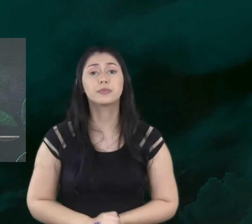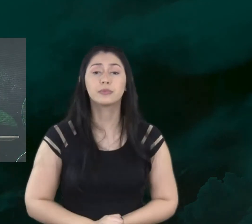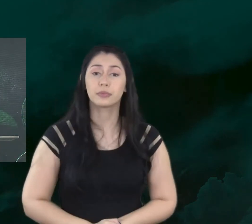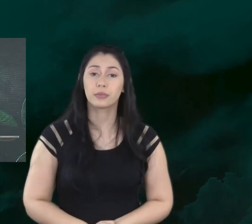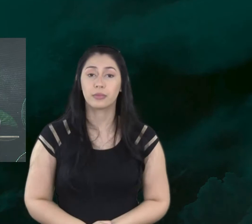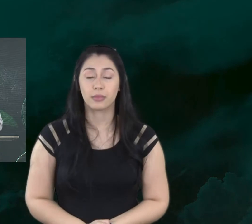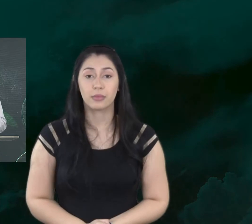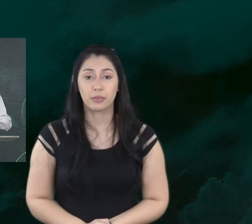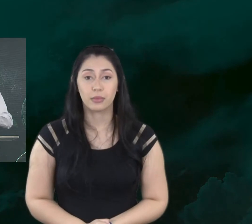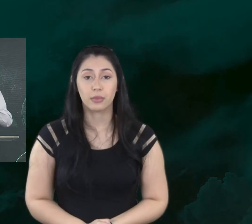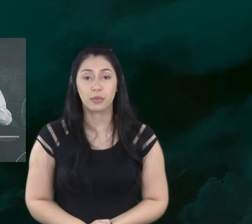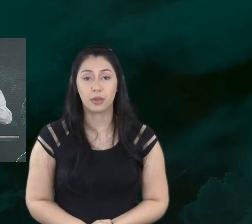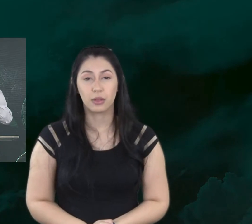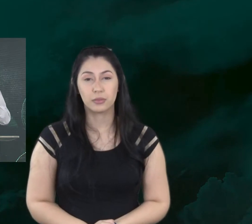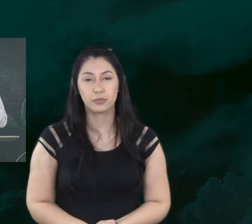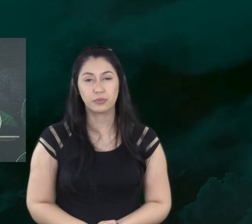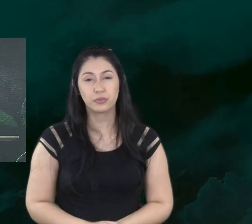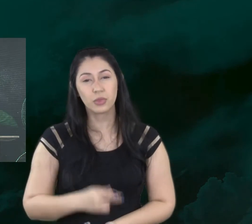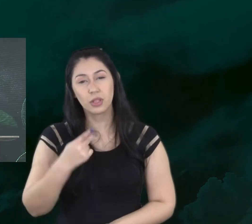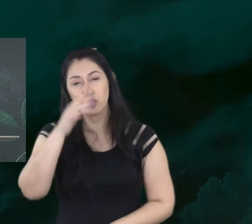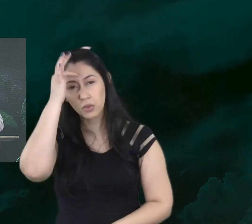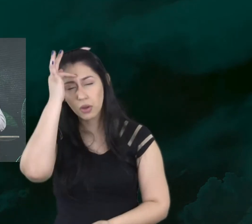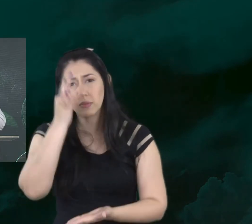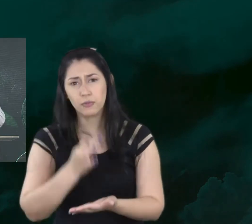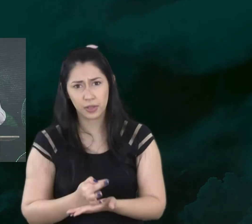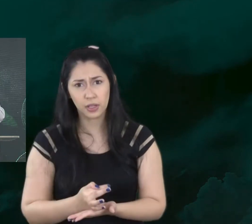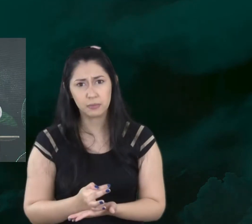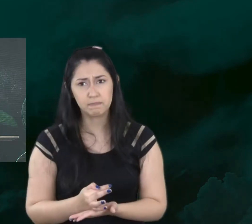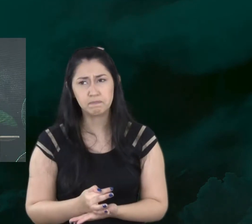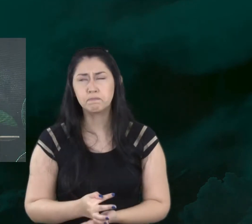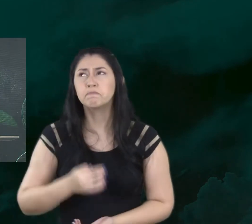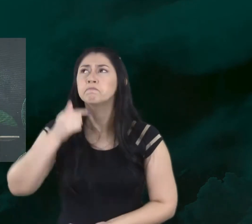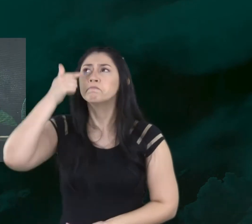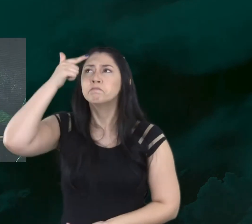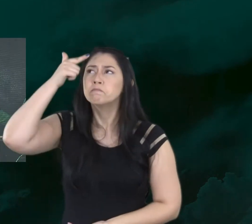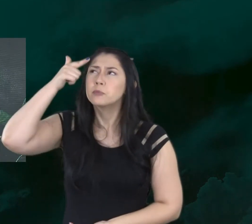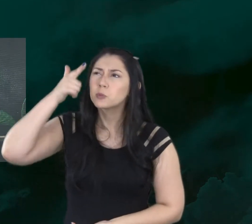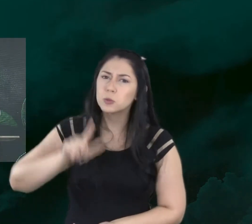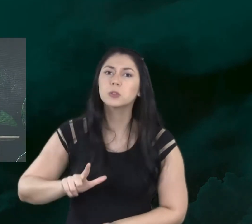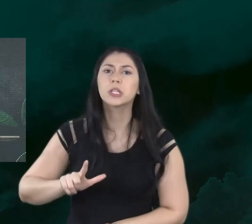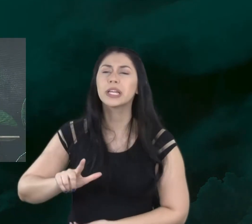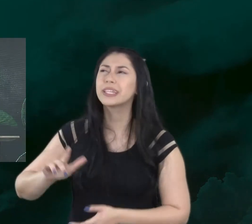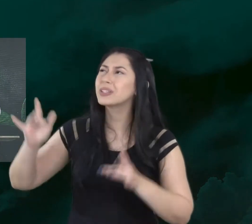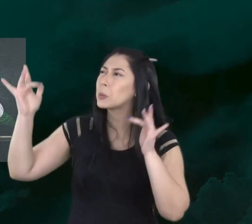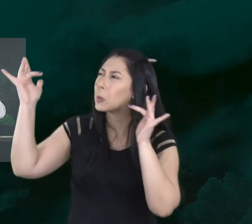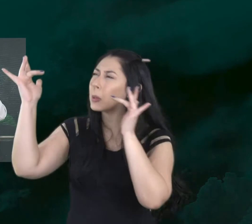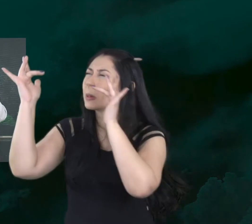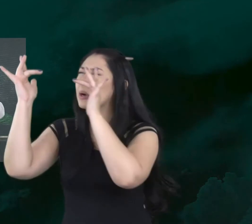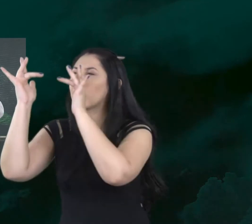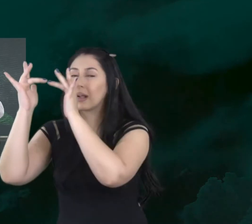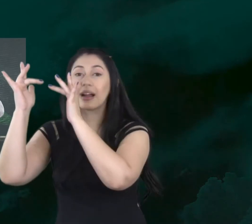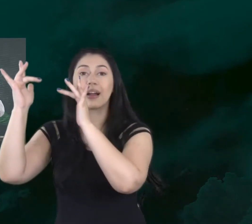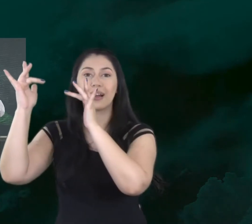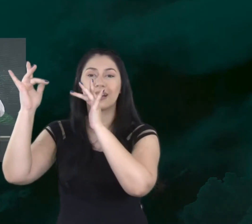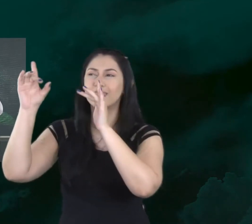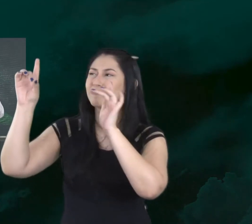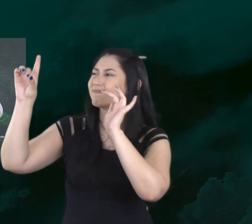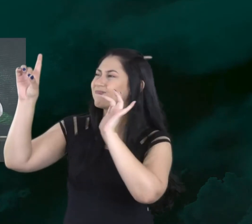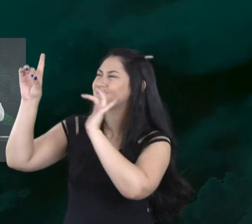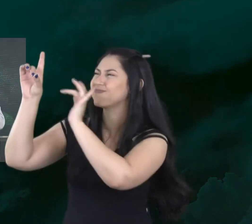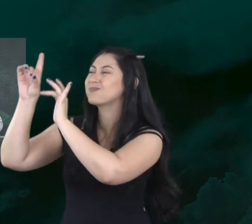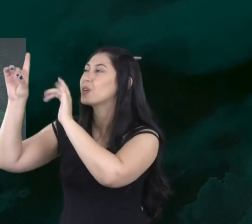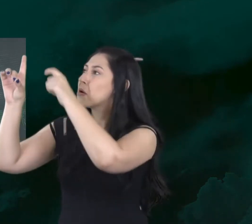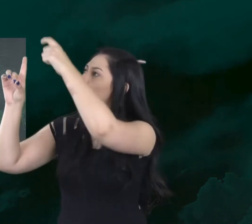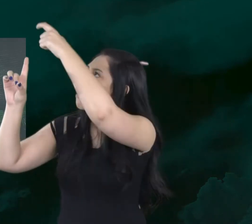hipóstase, é isso. Então a sua fé consegue ter acesso ao que